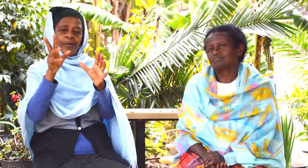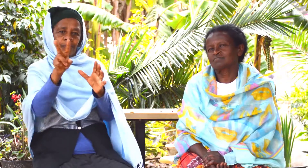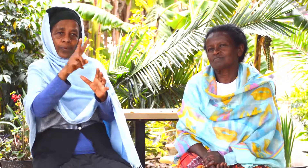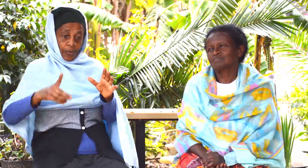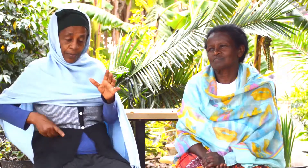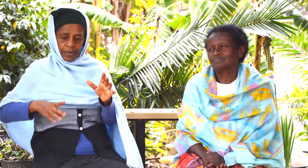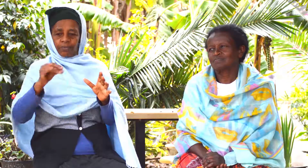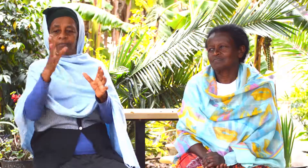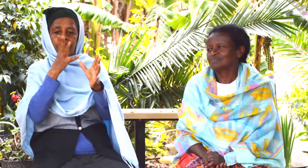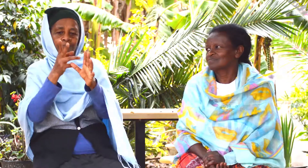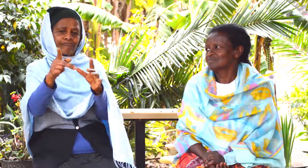the baby. ወሰዱት።